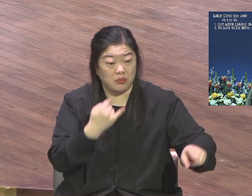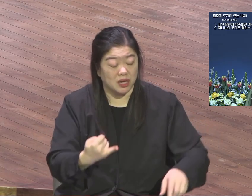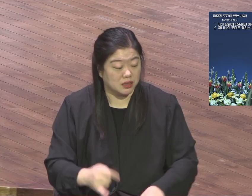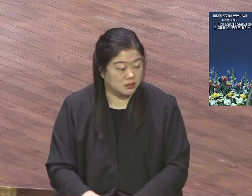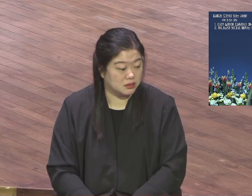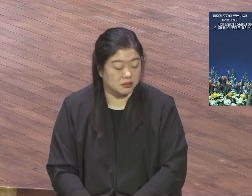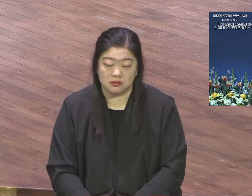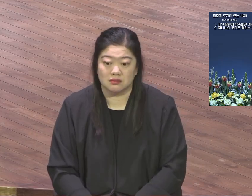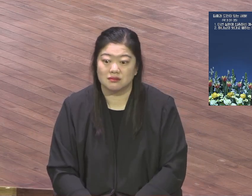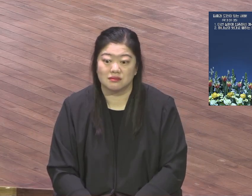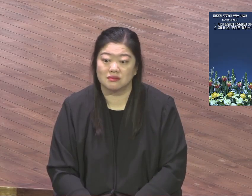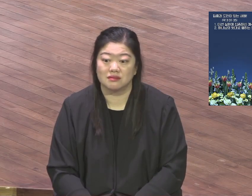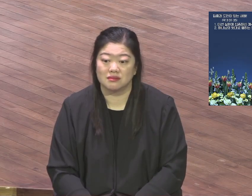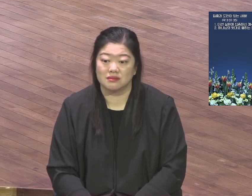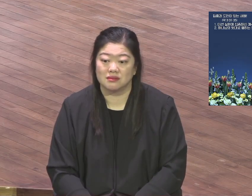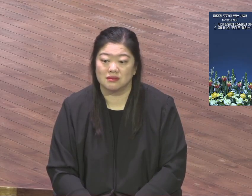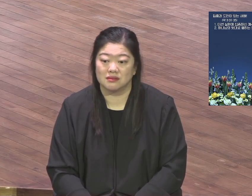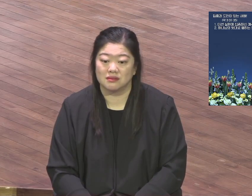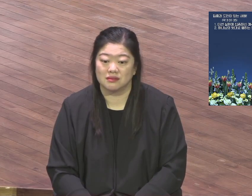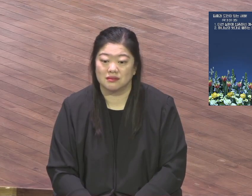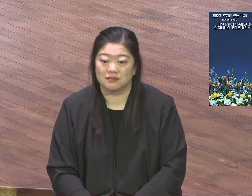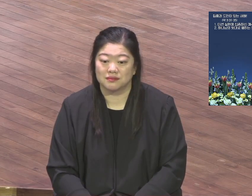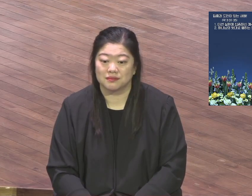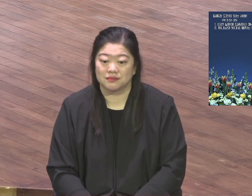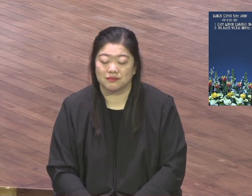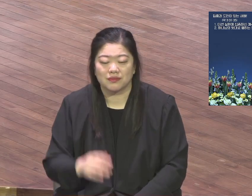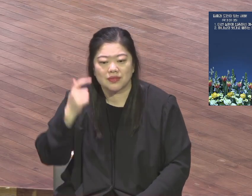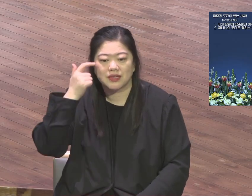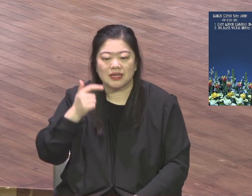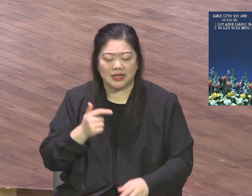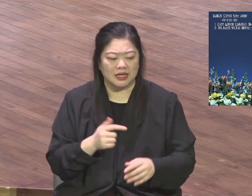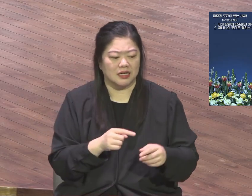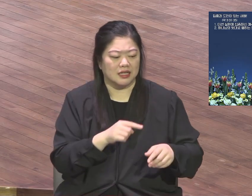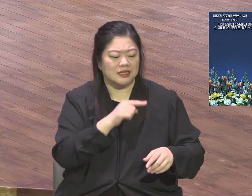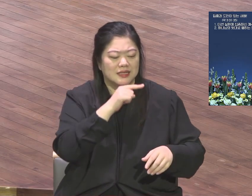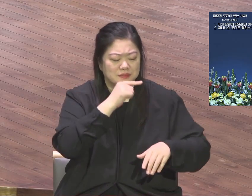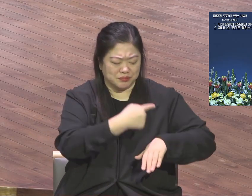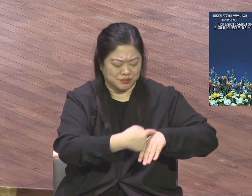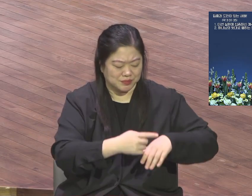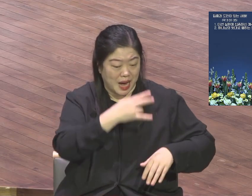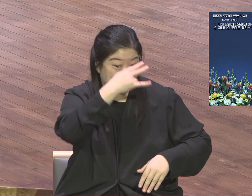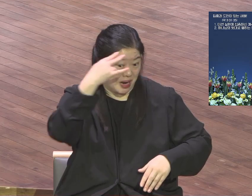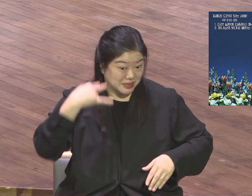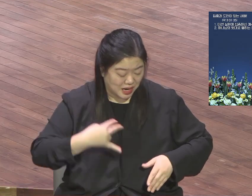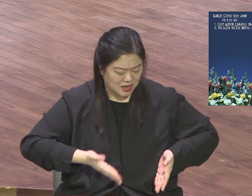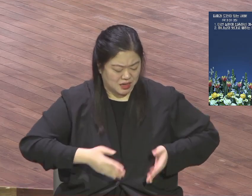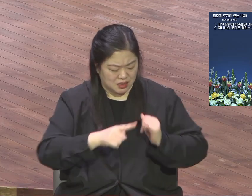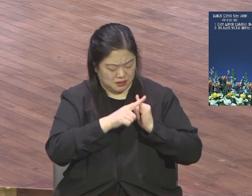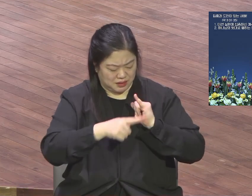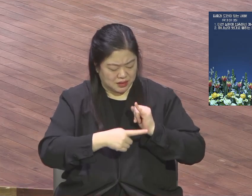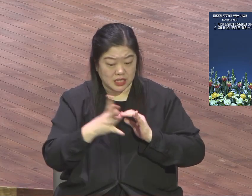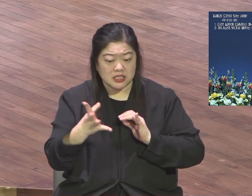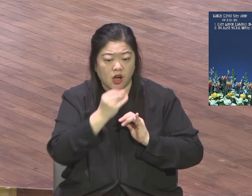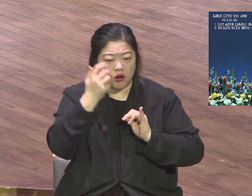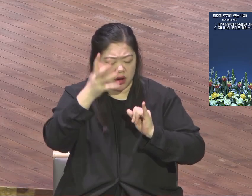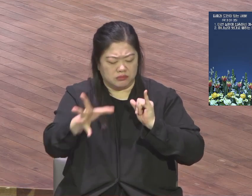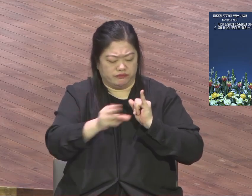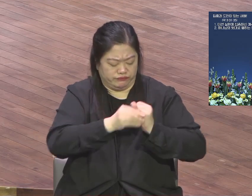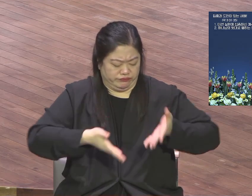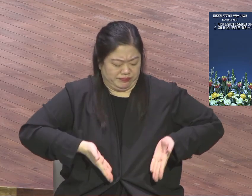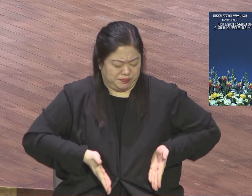이 무슨 말입니까? 예수님께서 영적 가족 개념을 심어준 겁니다. 영적 가족 개념 이 말씀하신